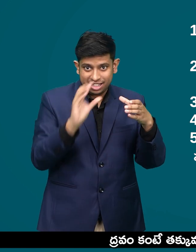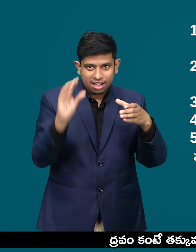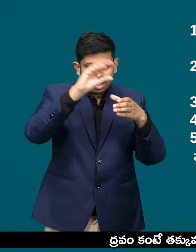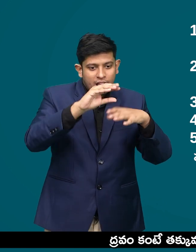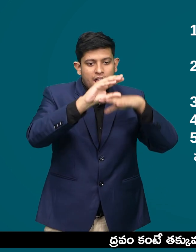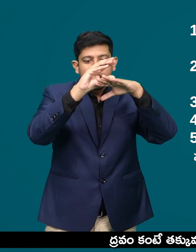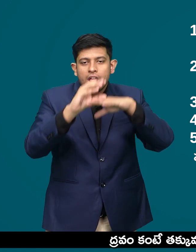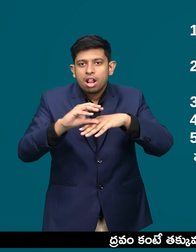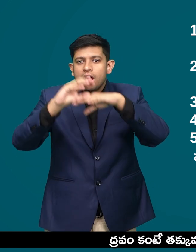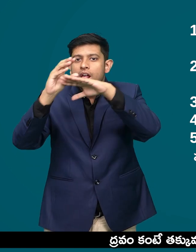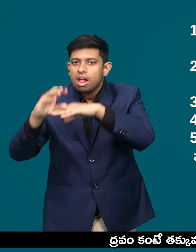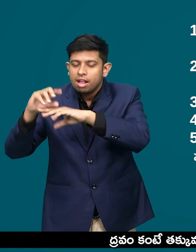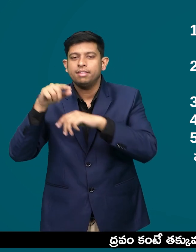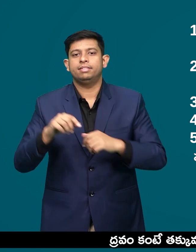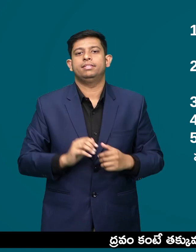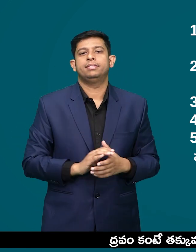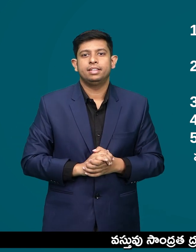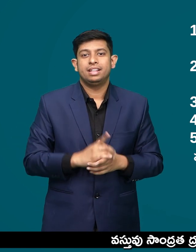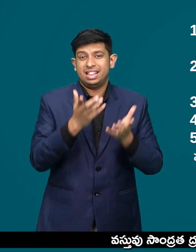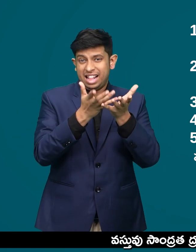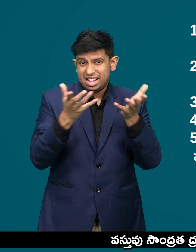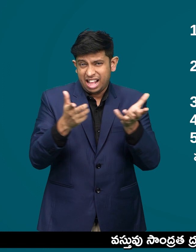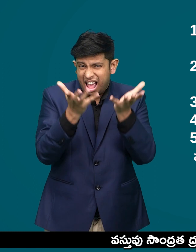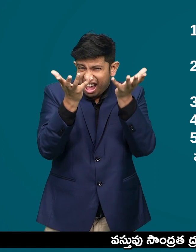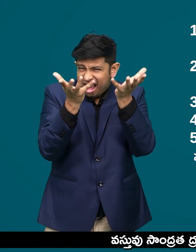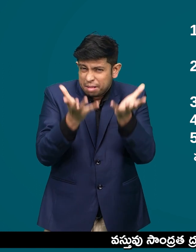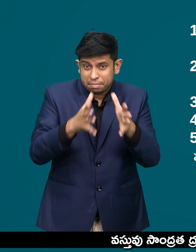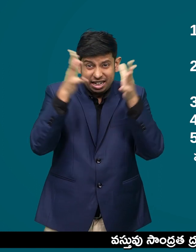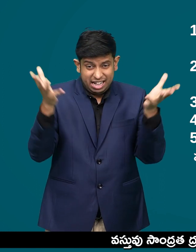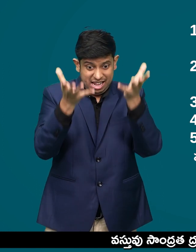వస్తువులు ద్రవంపై తేలుతాయి.